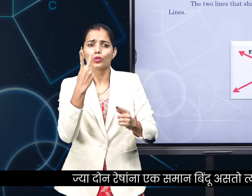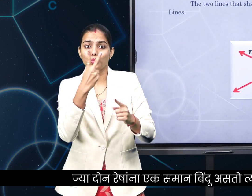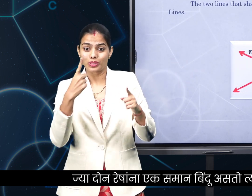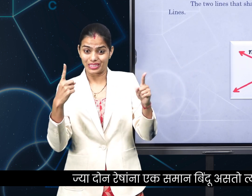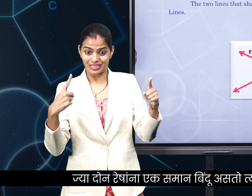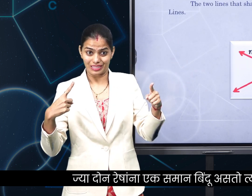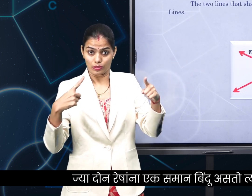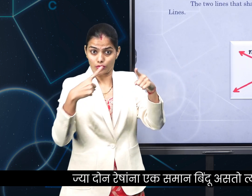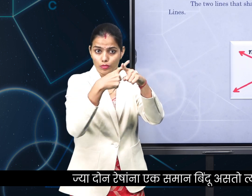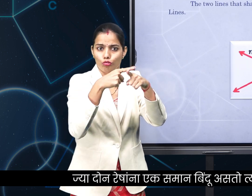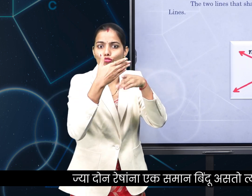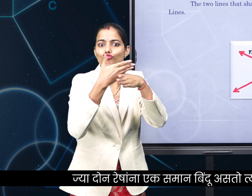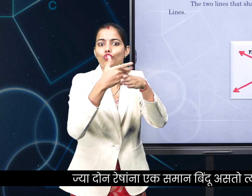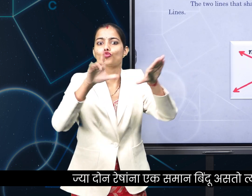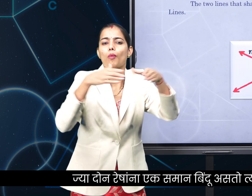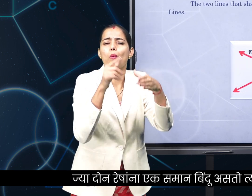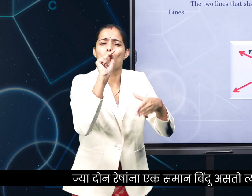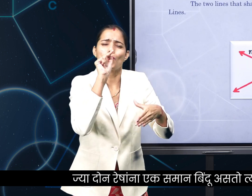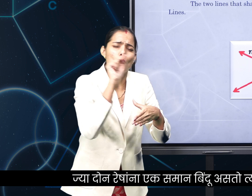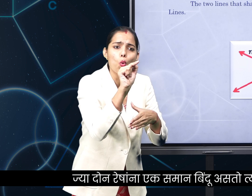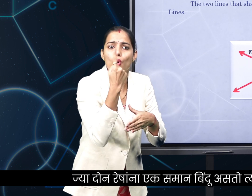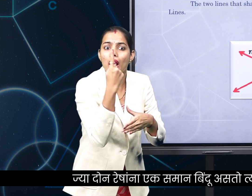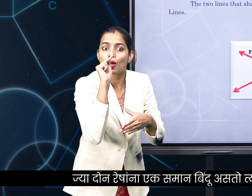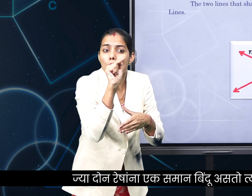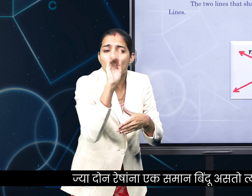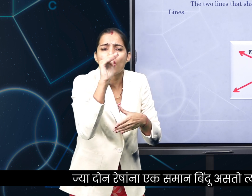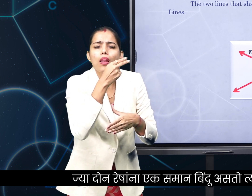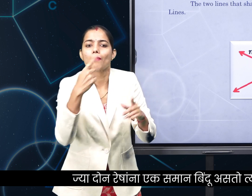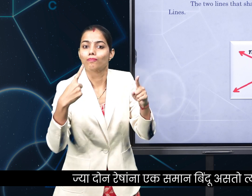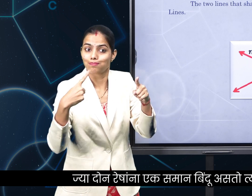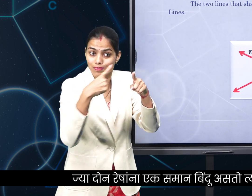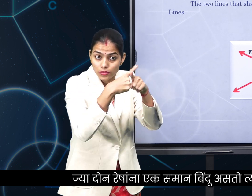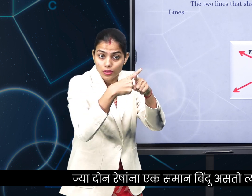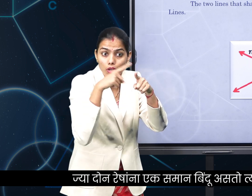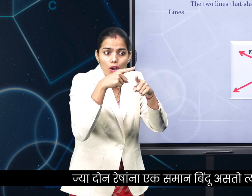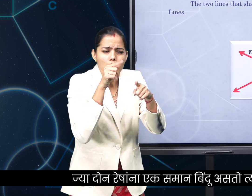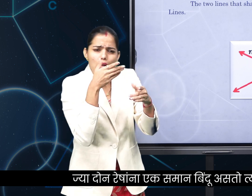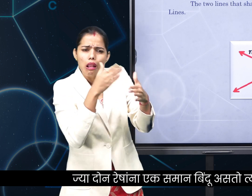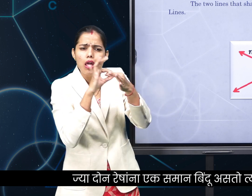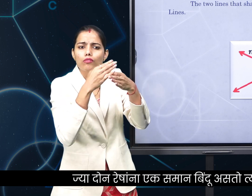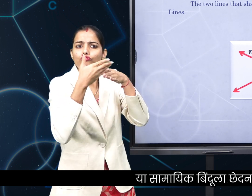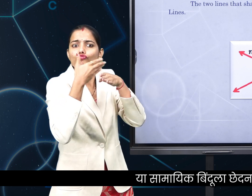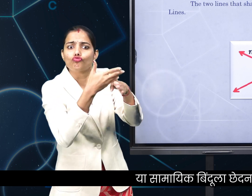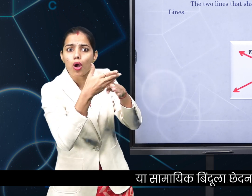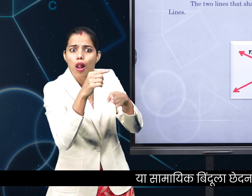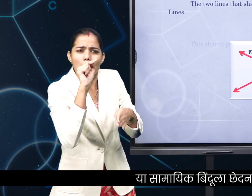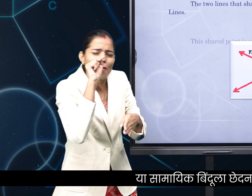ज्या दोन रेषांना एक समान बिंदू असतो त्यांना छेदनबिंदू रेषा म्हणतात. या सामायिक